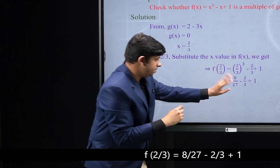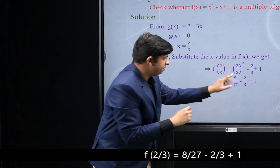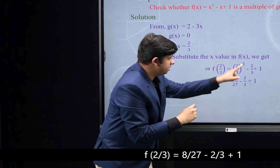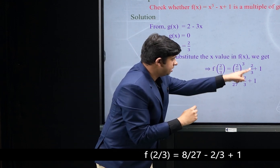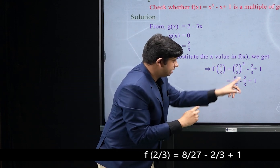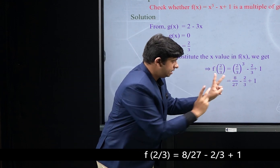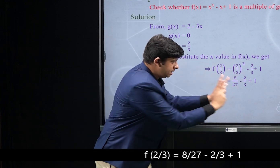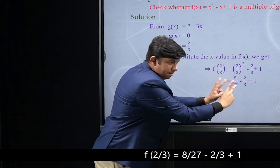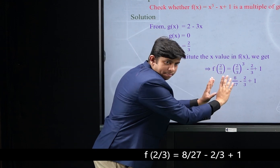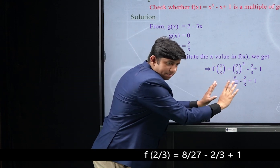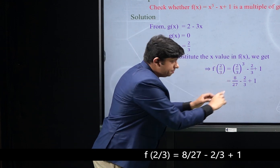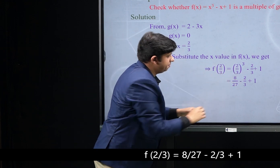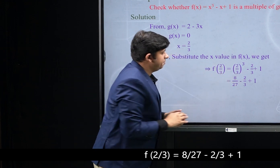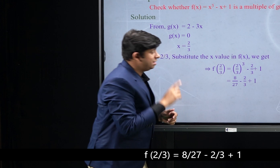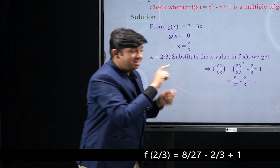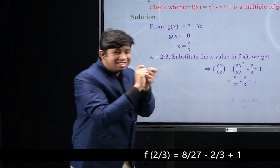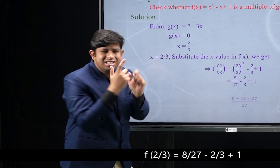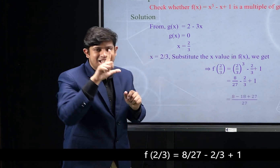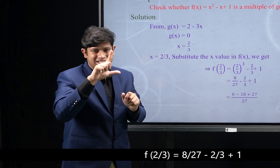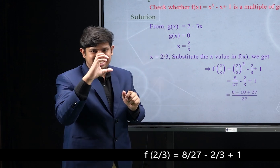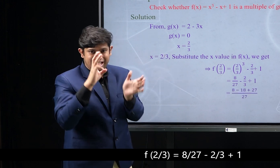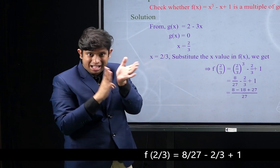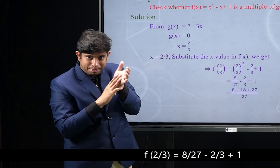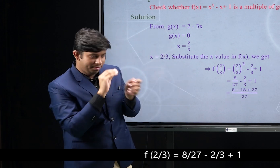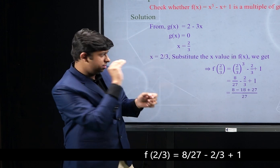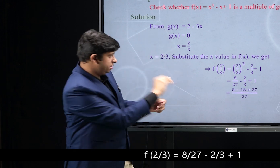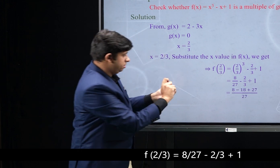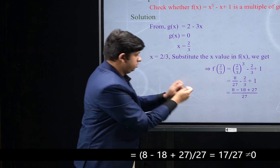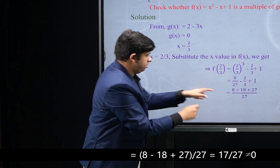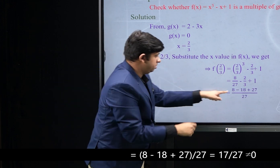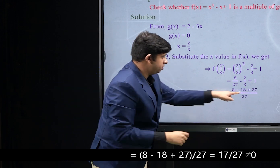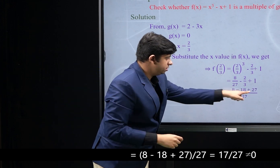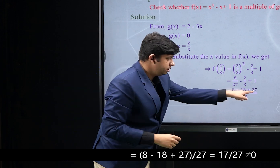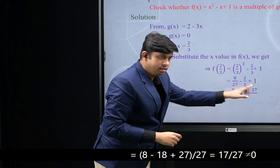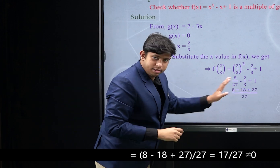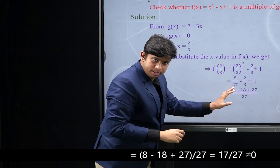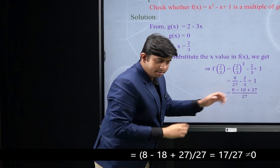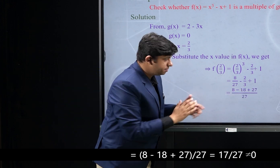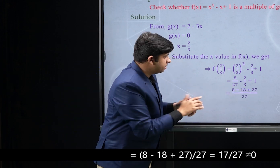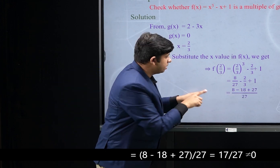= 8/27 - 2/3 + 1 8 - 18